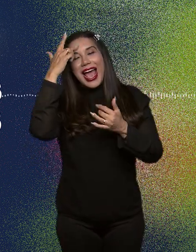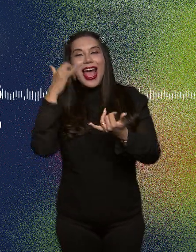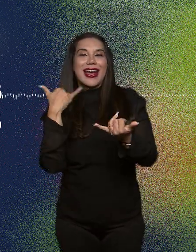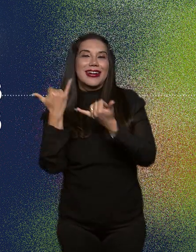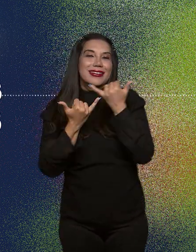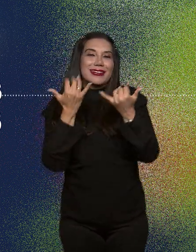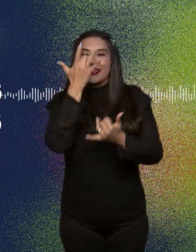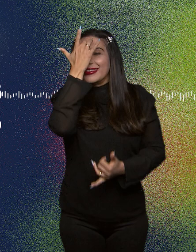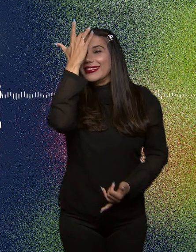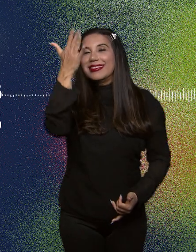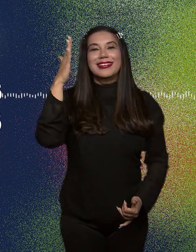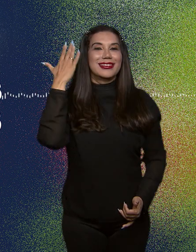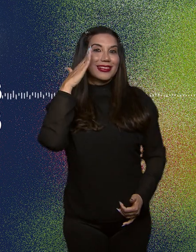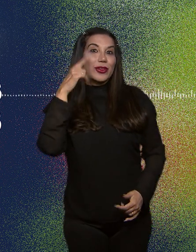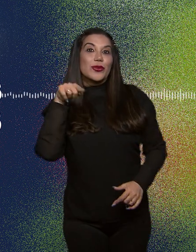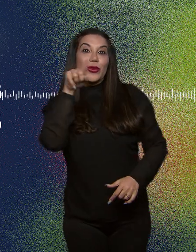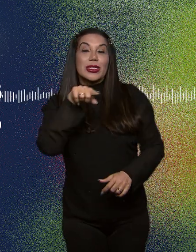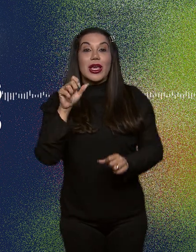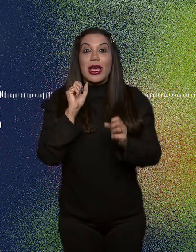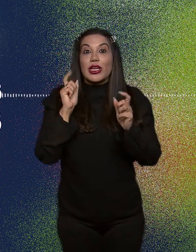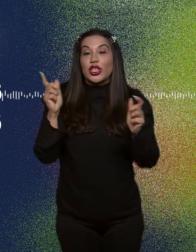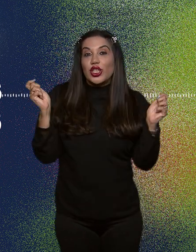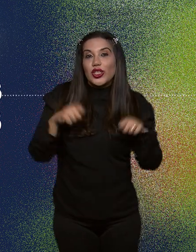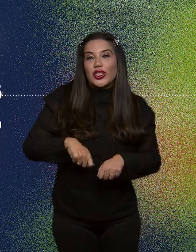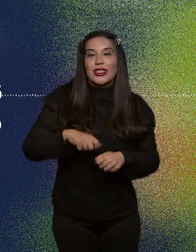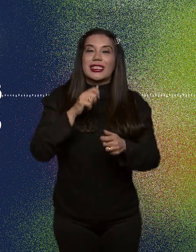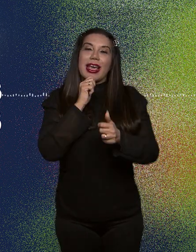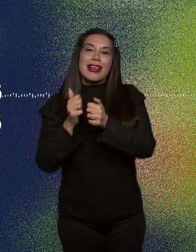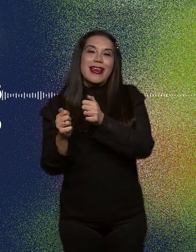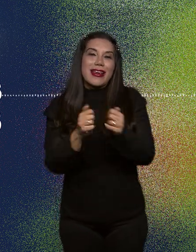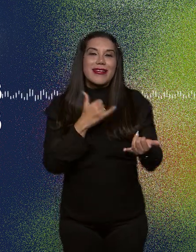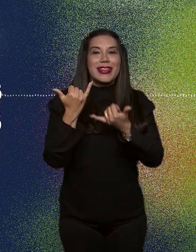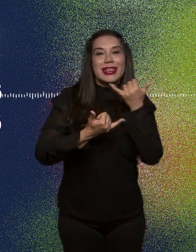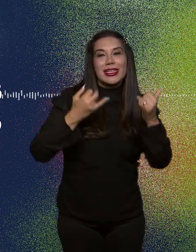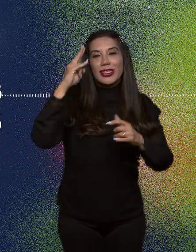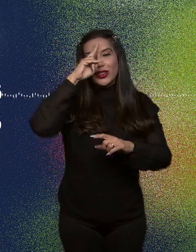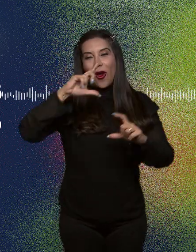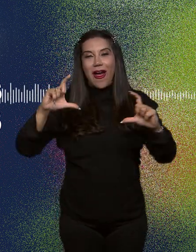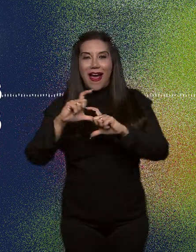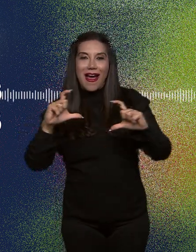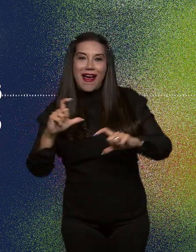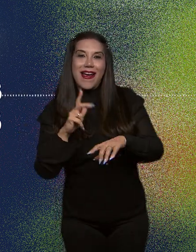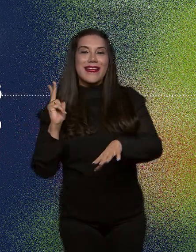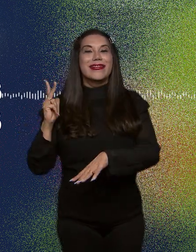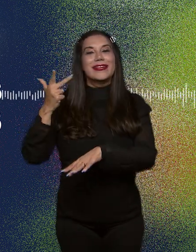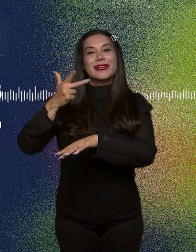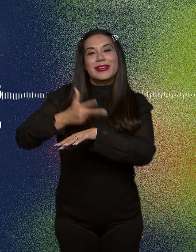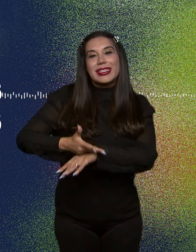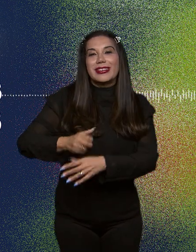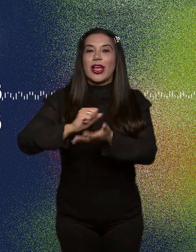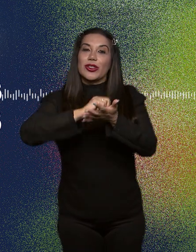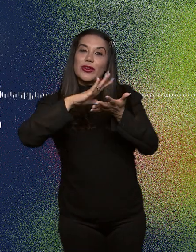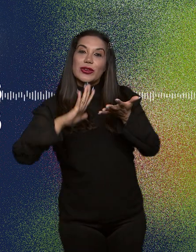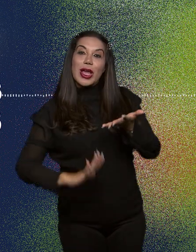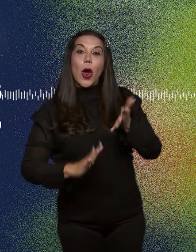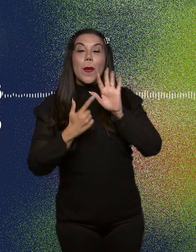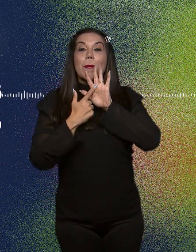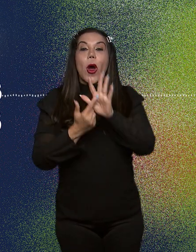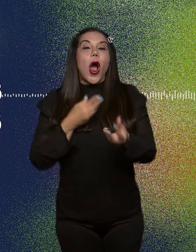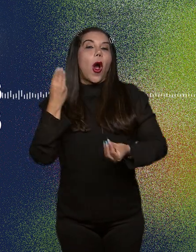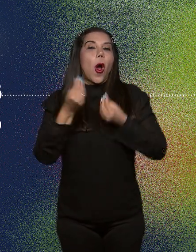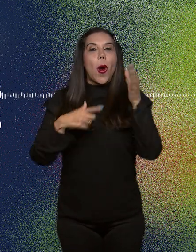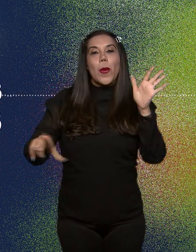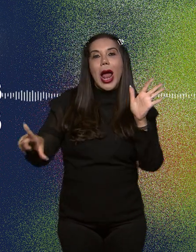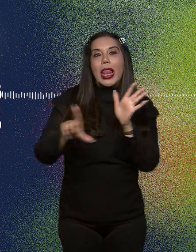de entender. Lá você pode encontrar jogos, histórias e quadrinhos, vídeos, atividades que mostram como é que as leis